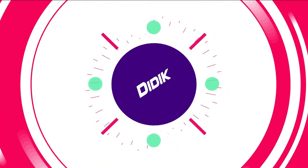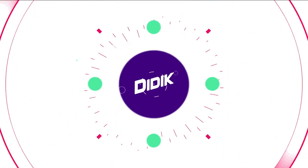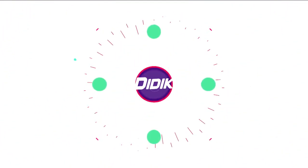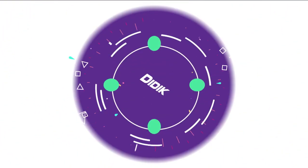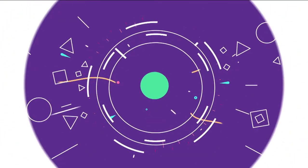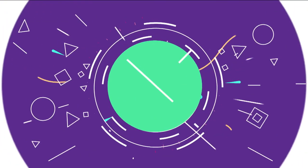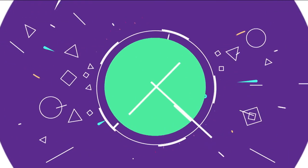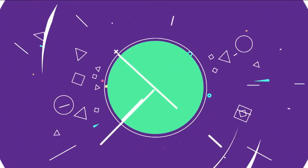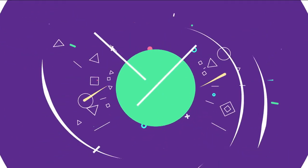Hai aku